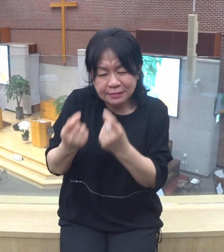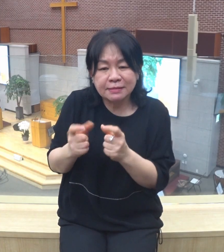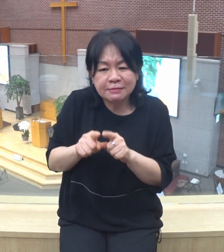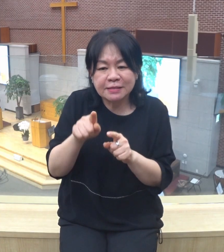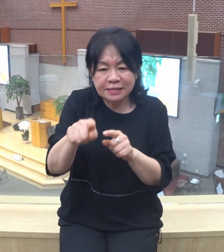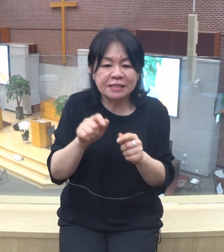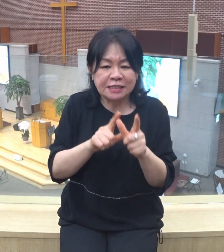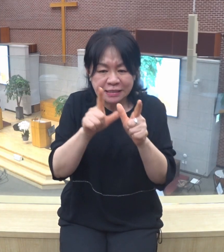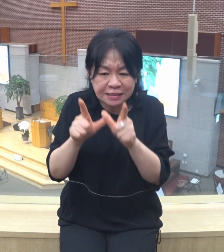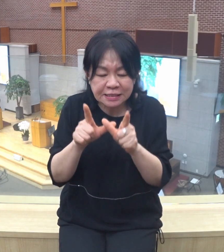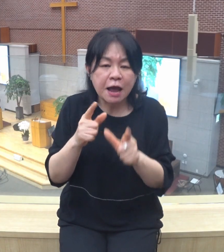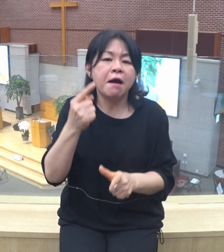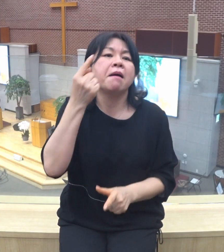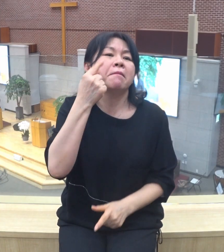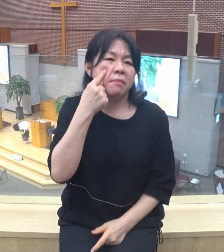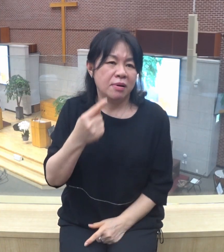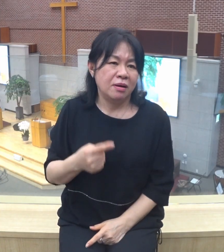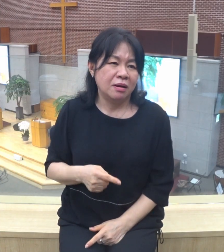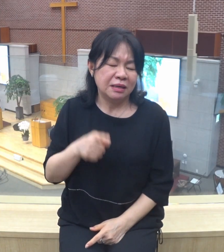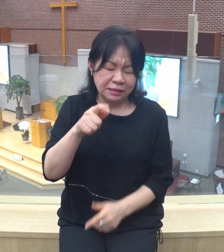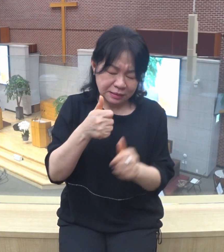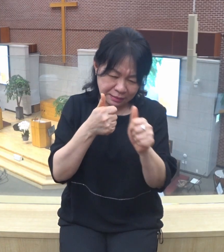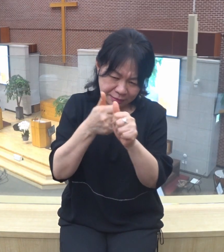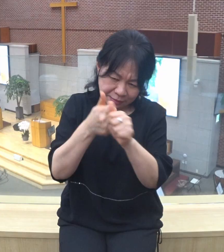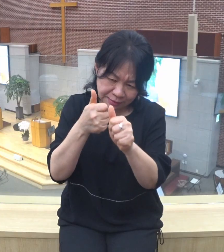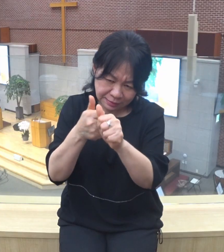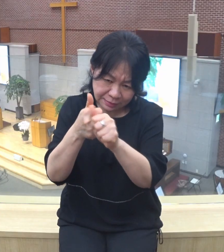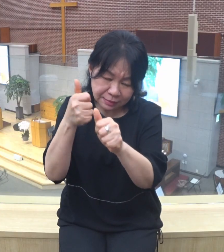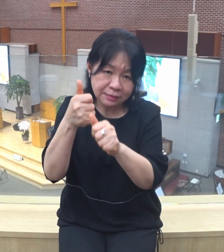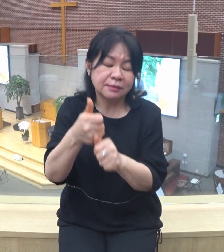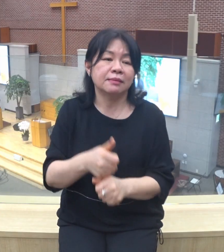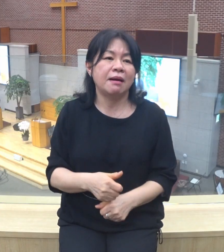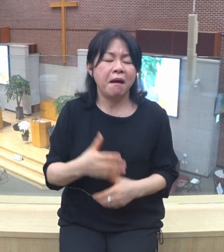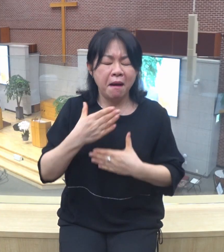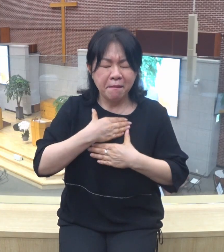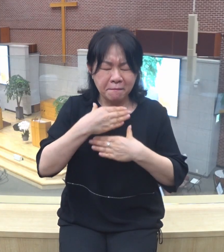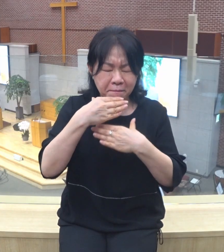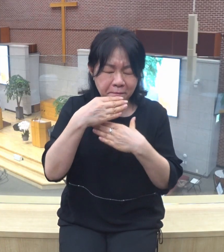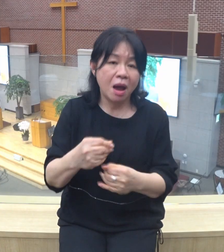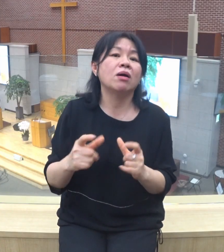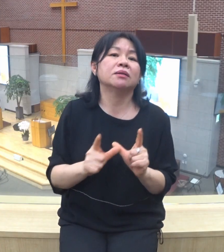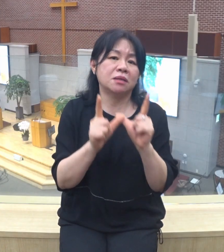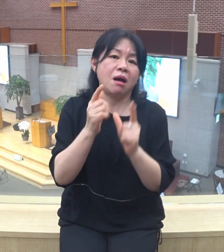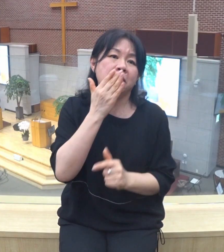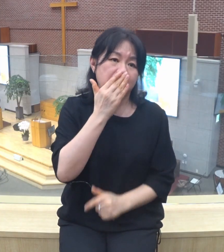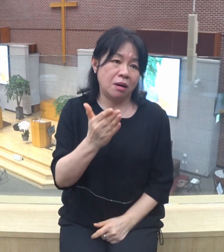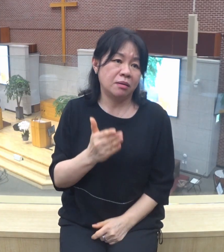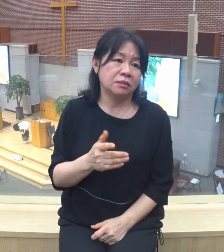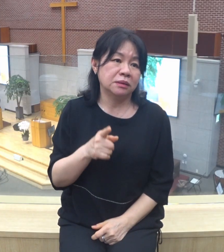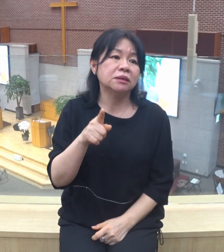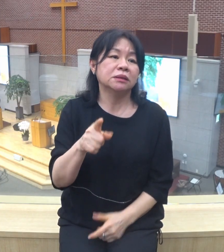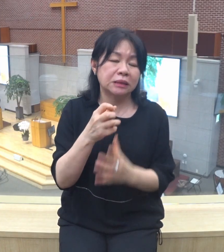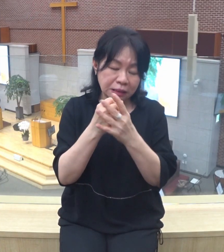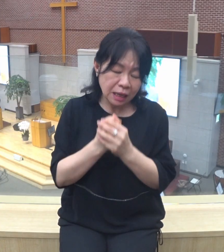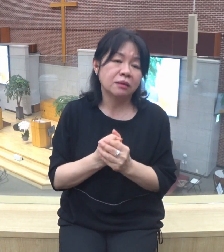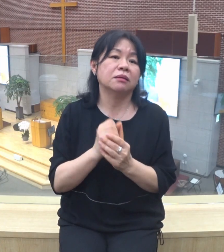우리는 보배롭고 존귀합니다. 이 사랑에 보답하는 것은 이 사랑을 받아들이는